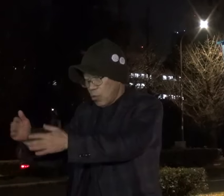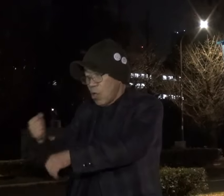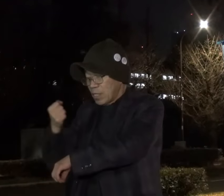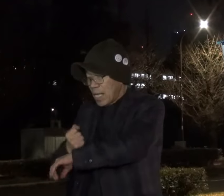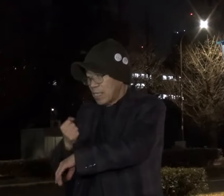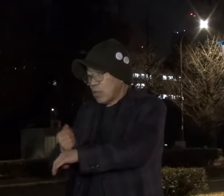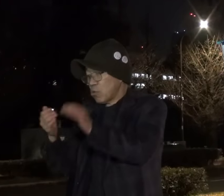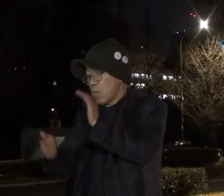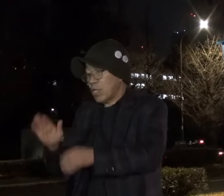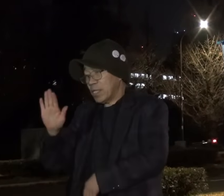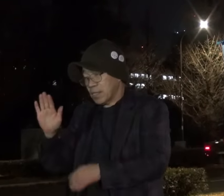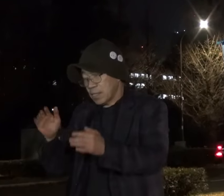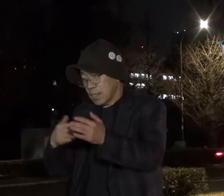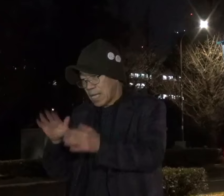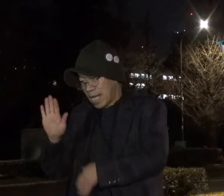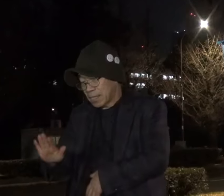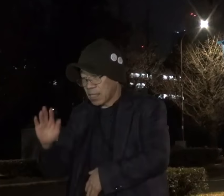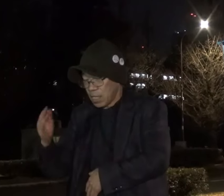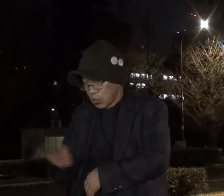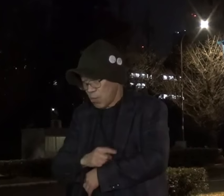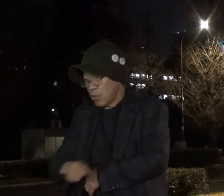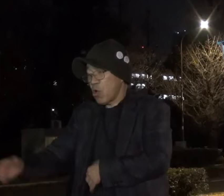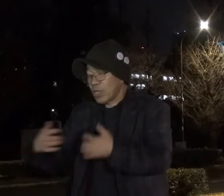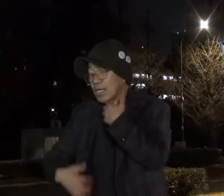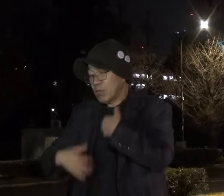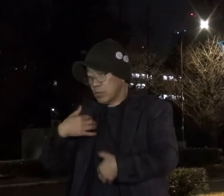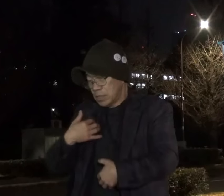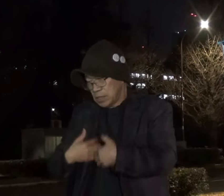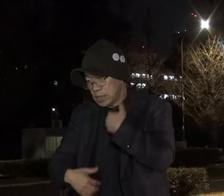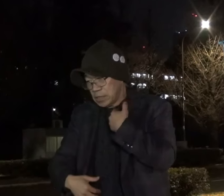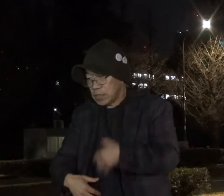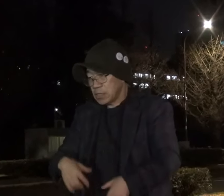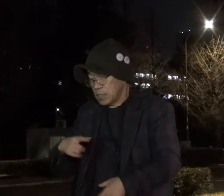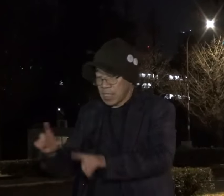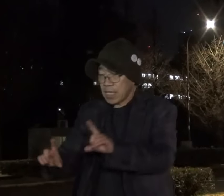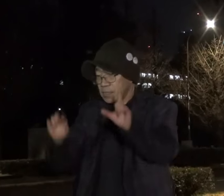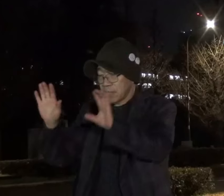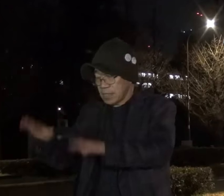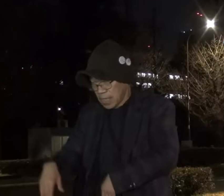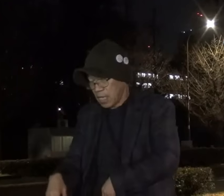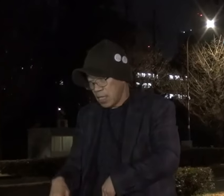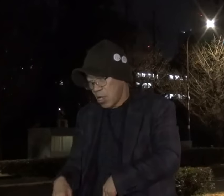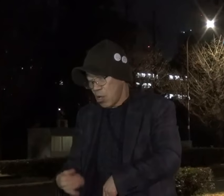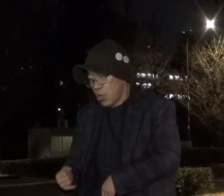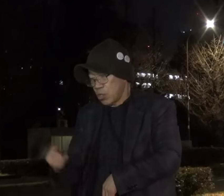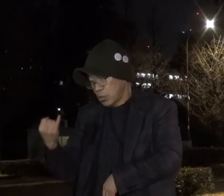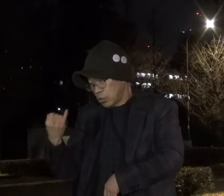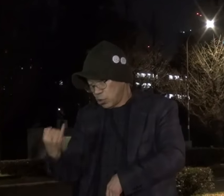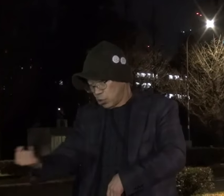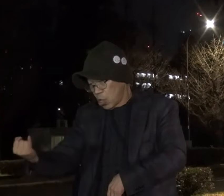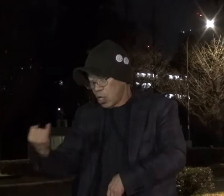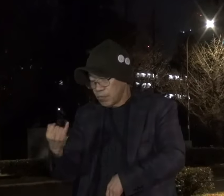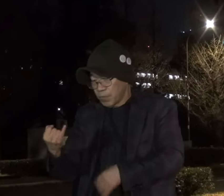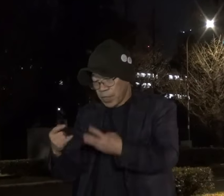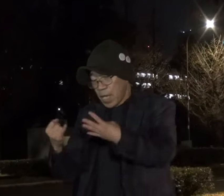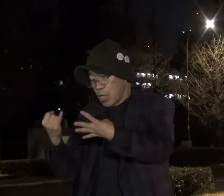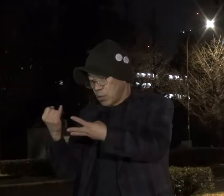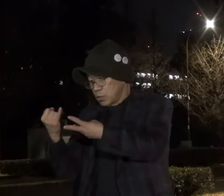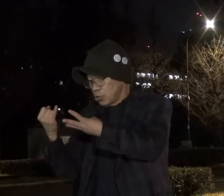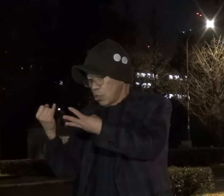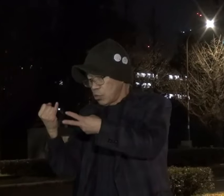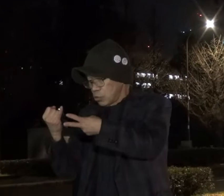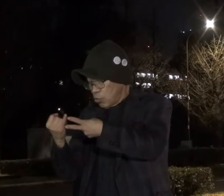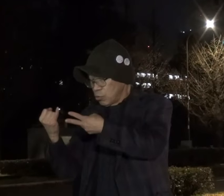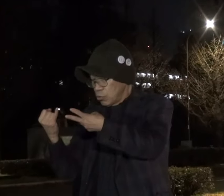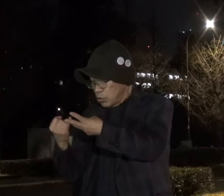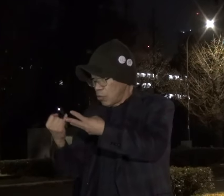充実したものでした。実家の近くに家を建て、子供も長女、次女、長男の3人に恵まれ、